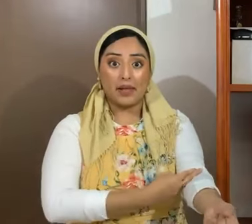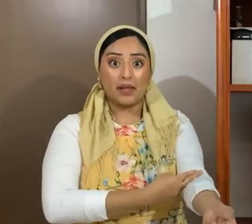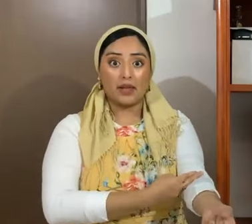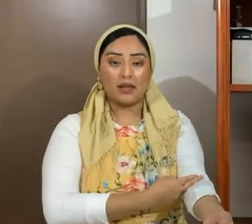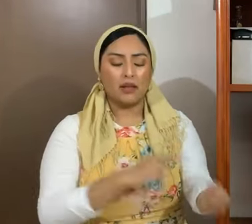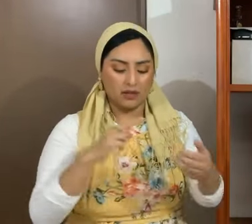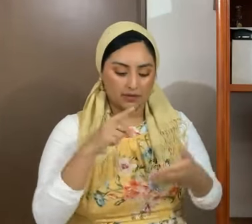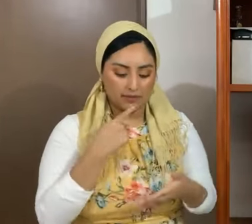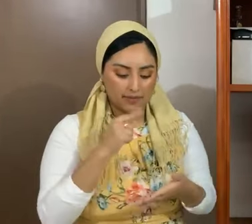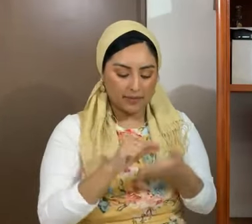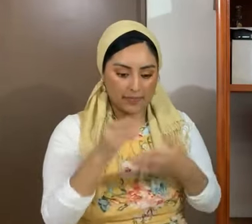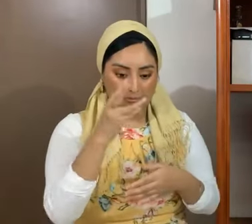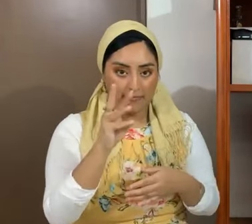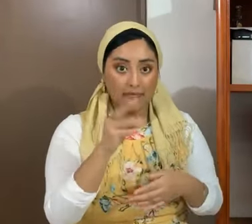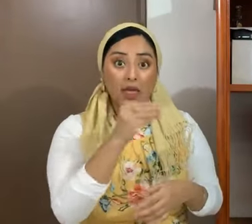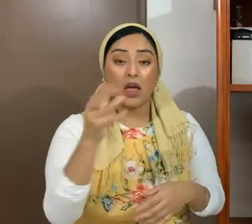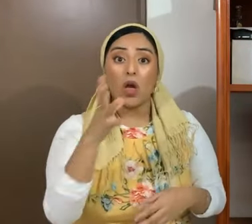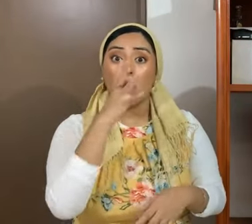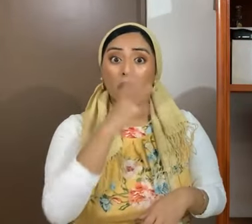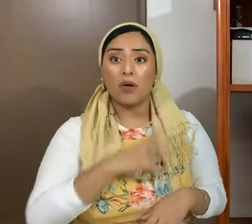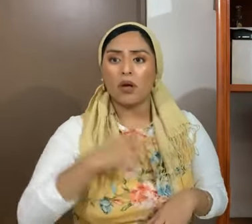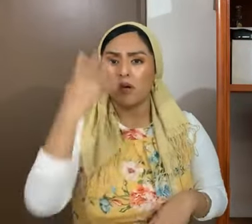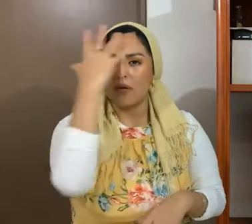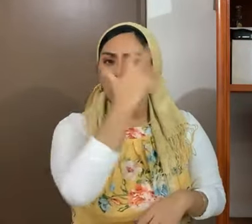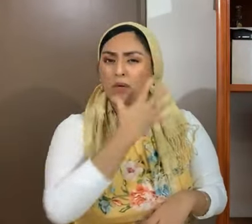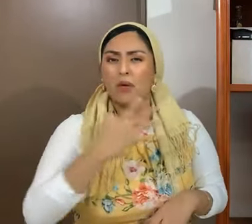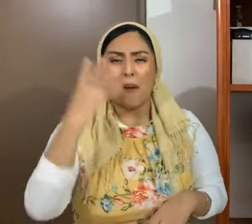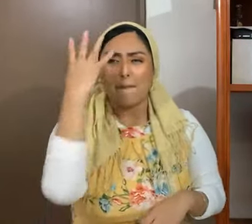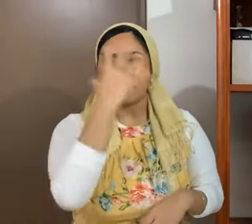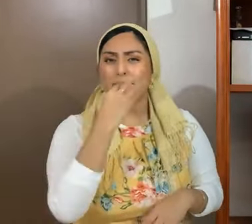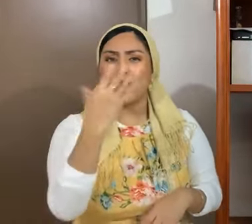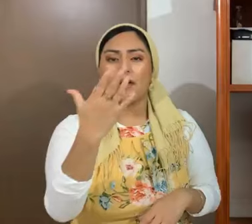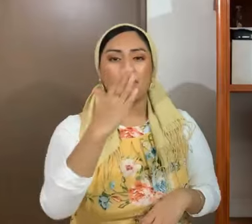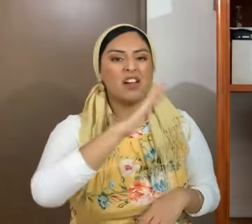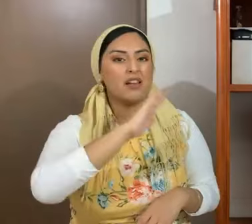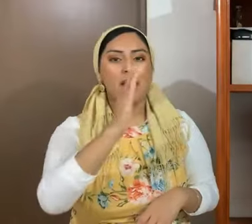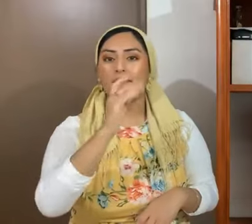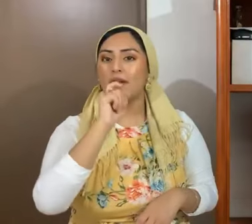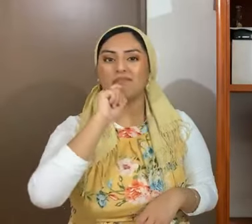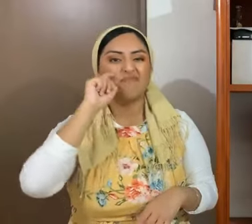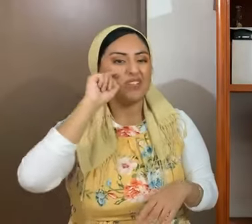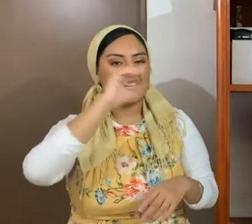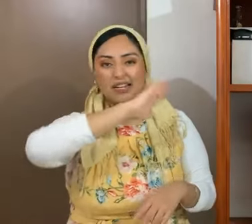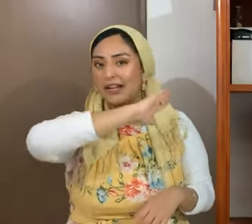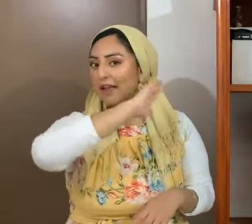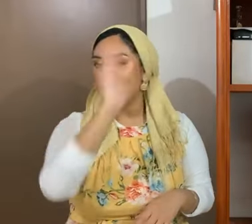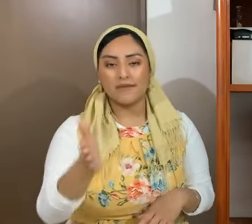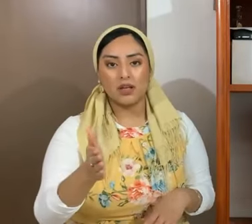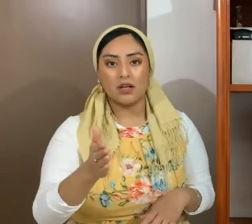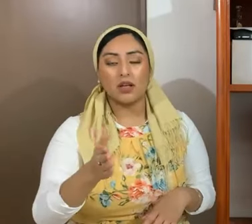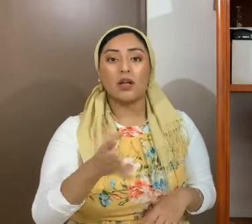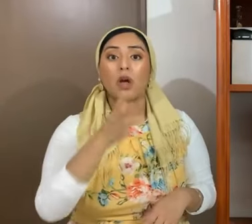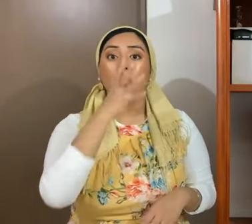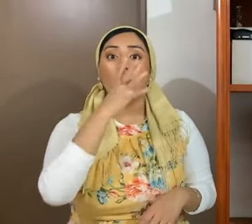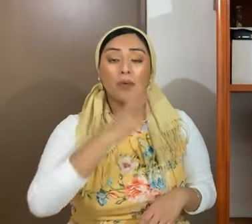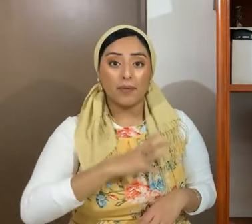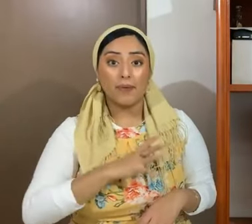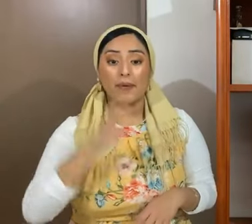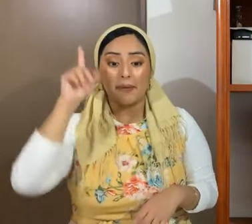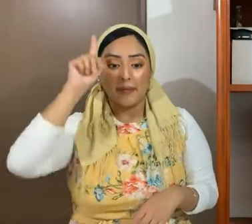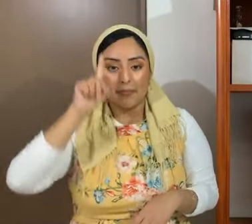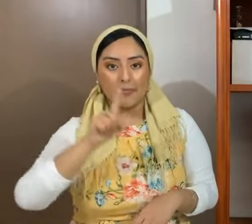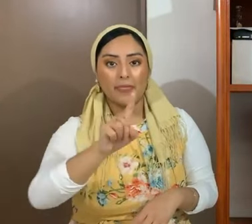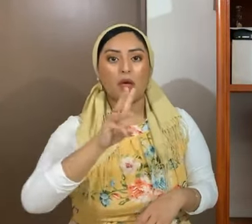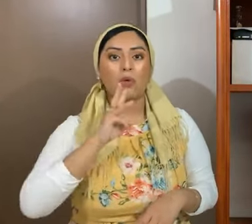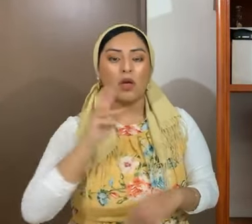Vamos a verlo en el verso 16, dice, y la doncella era de aspecto muy hermoso, virgen, a la que varón no había conocido, a la cual descendió a la fuente y llenó